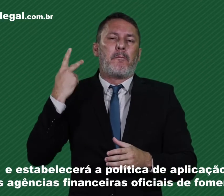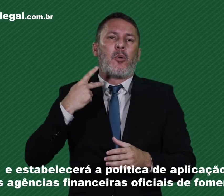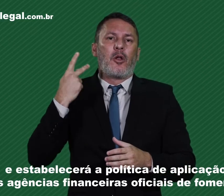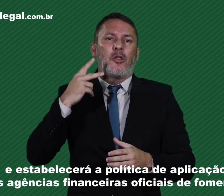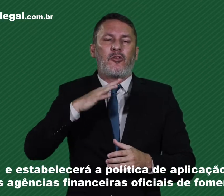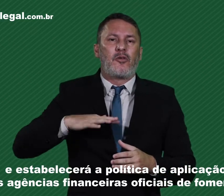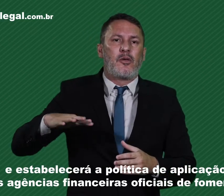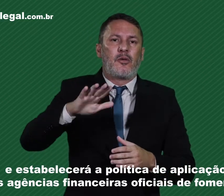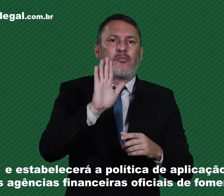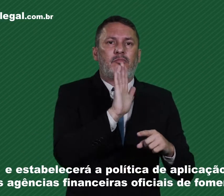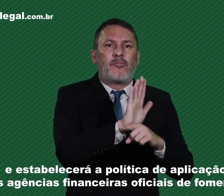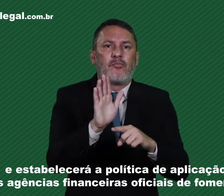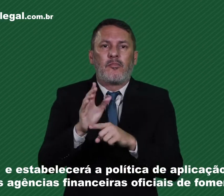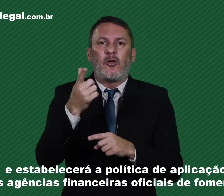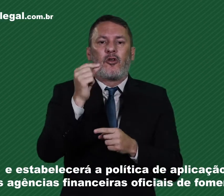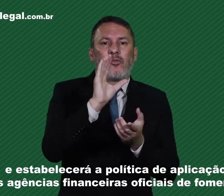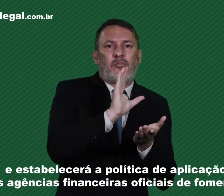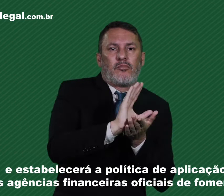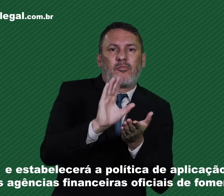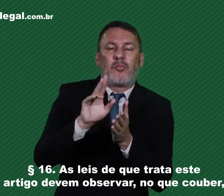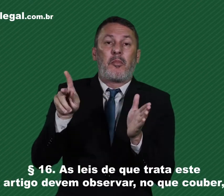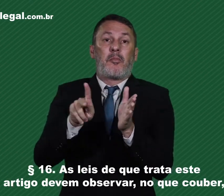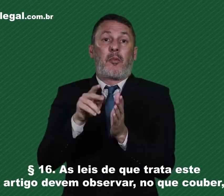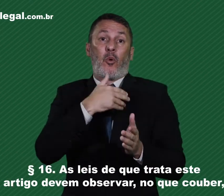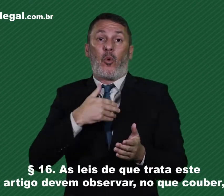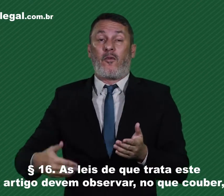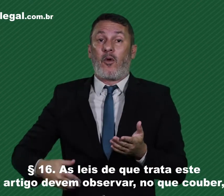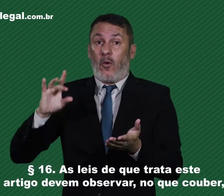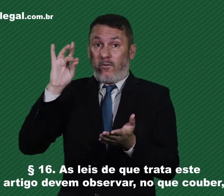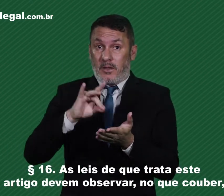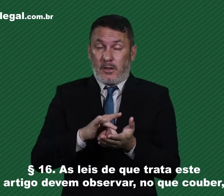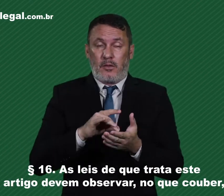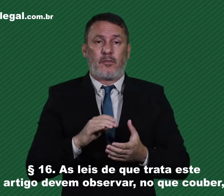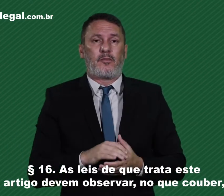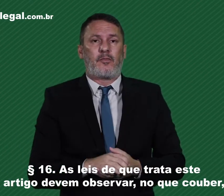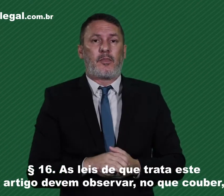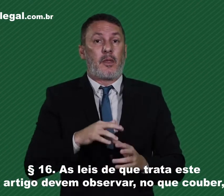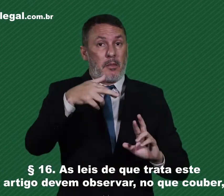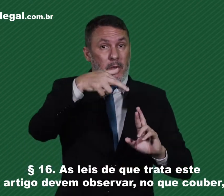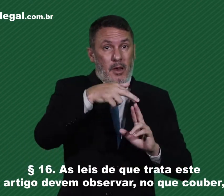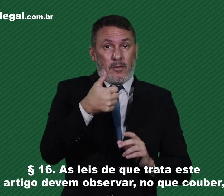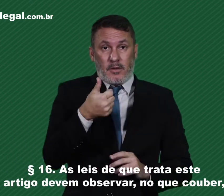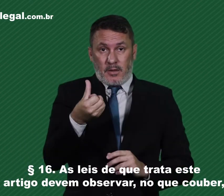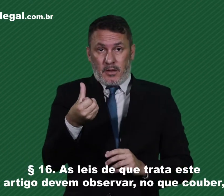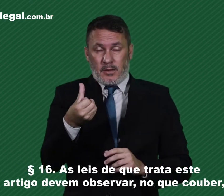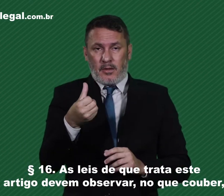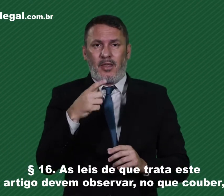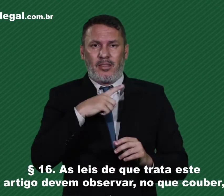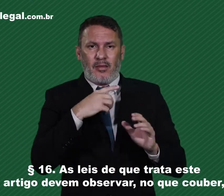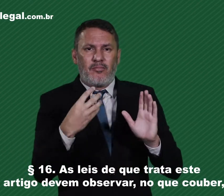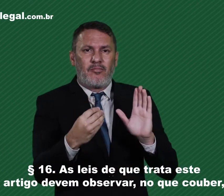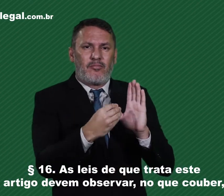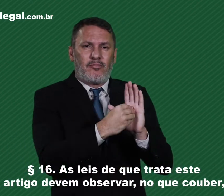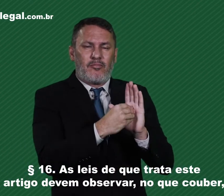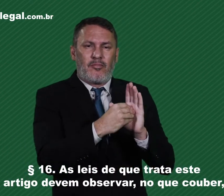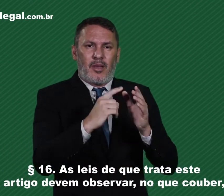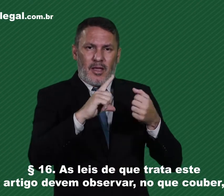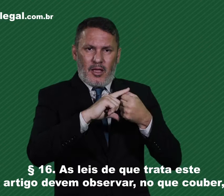financeiras oficiais de fomento parágrafo 16 as leis de que trata este artigo devem